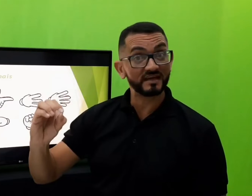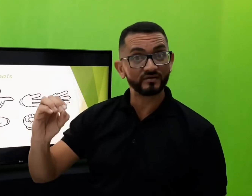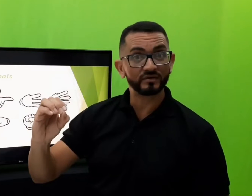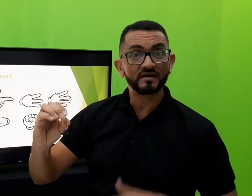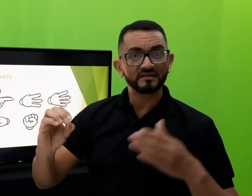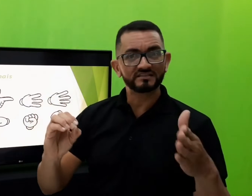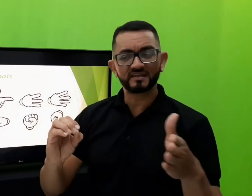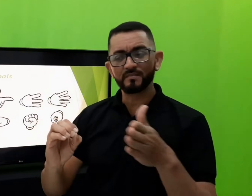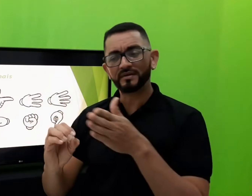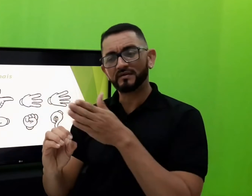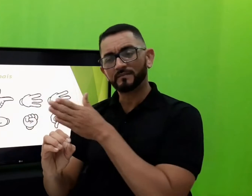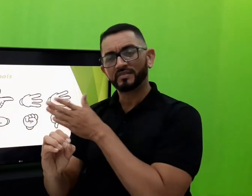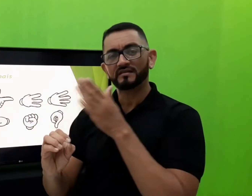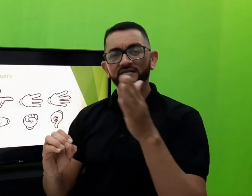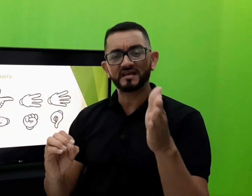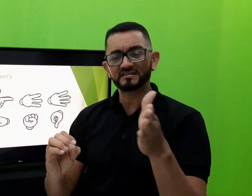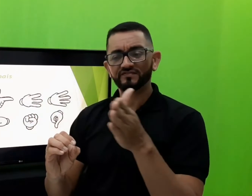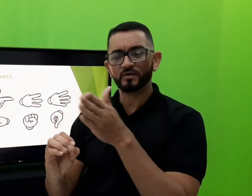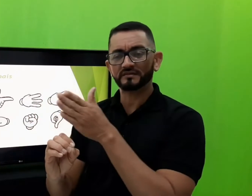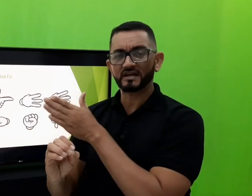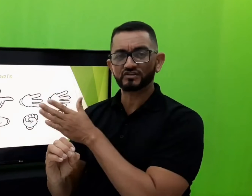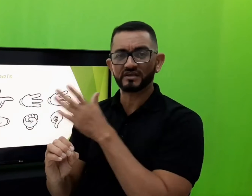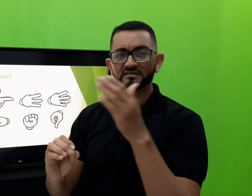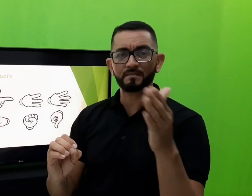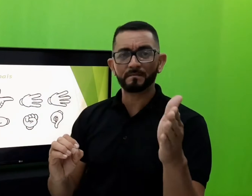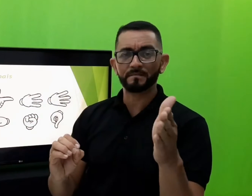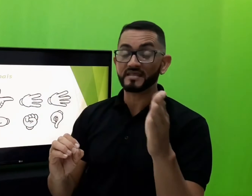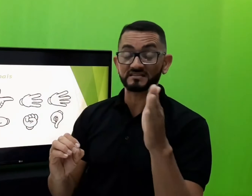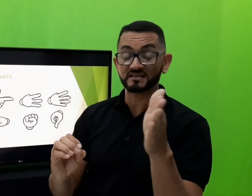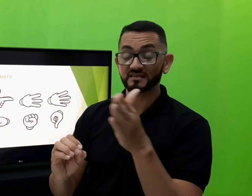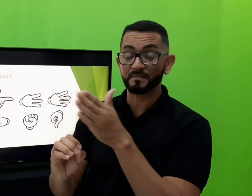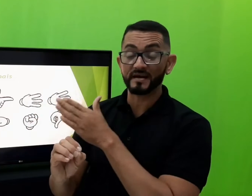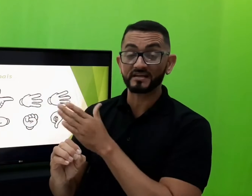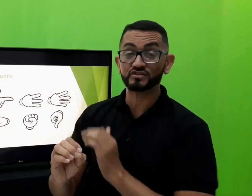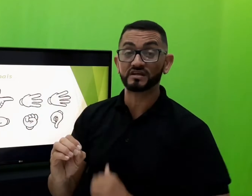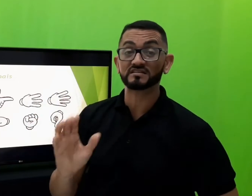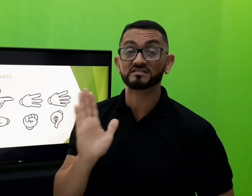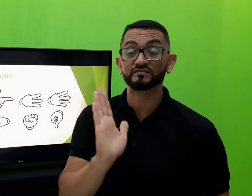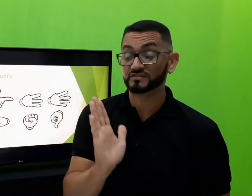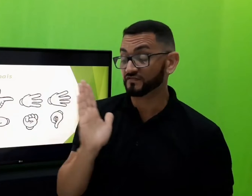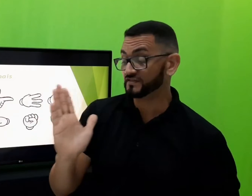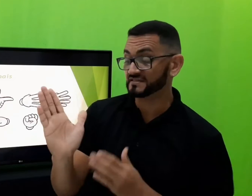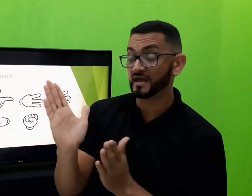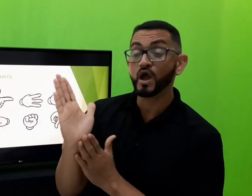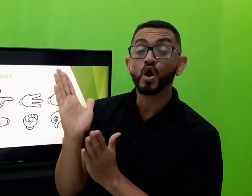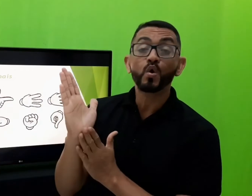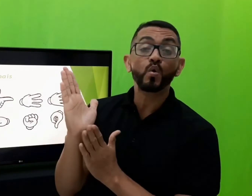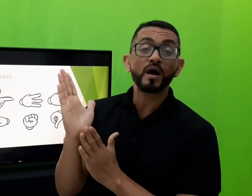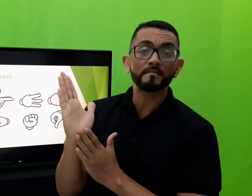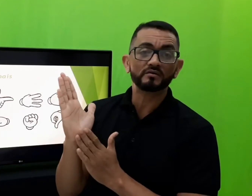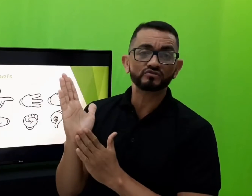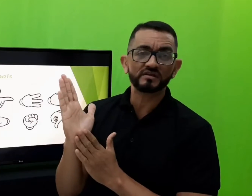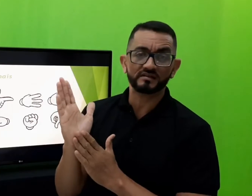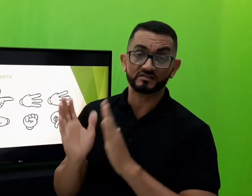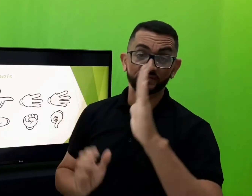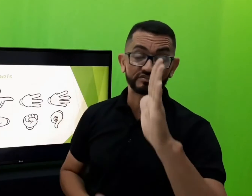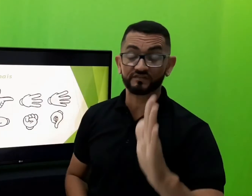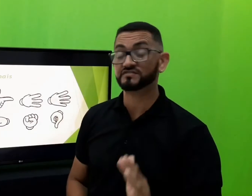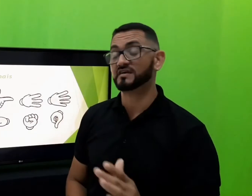0. Sempre nessa forma, da direita, da esquerda para a direita, se você fizer com a mão direita. Se você fizer